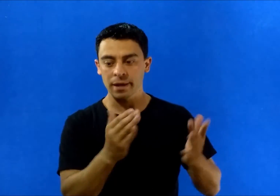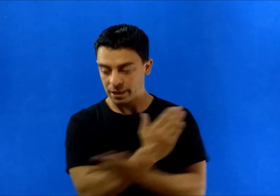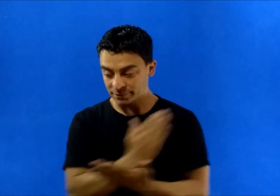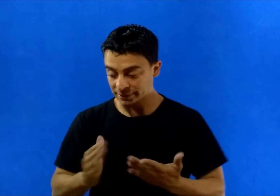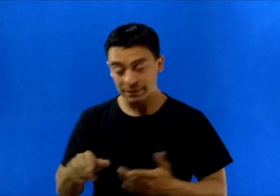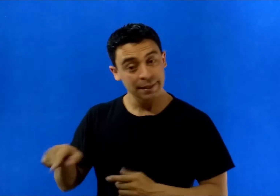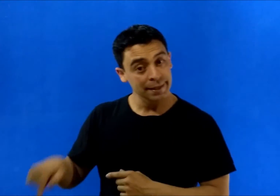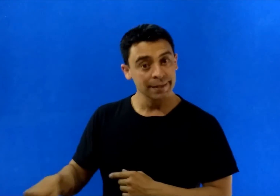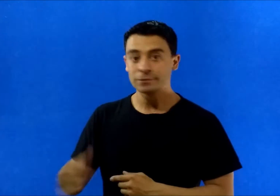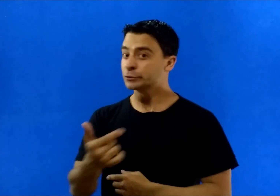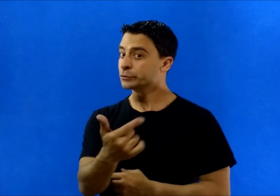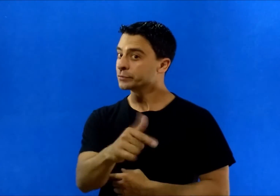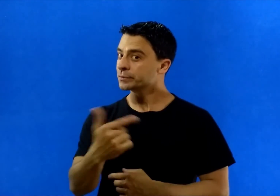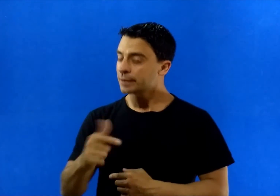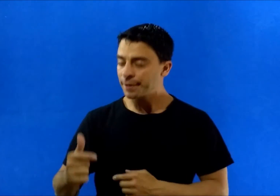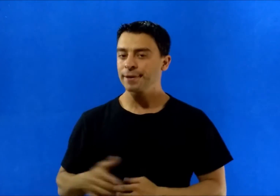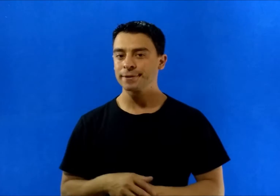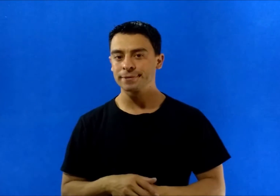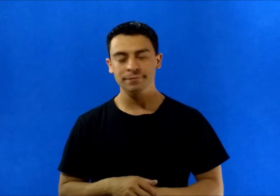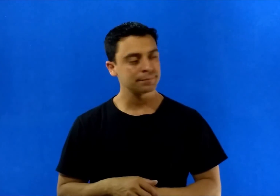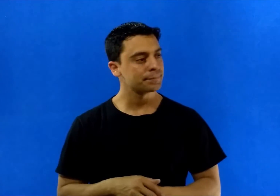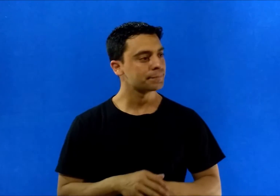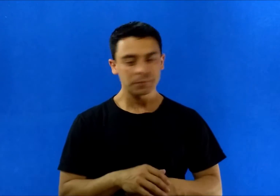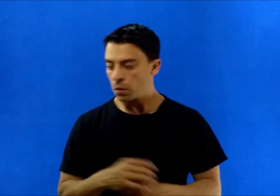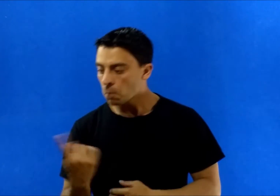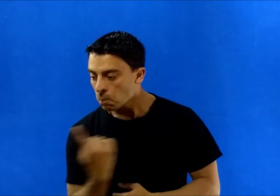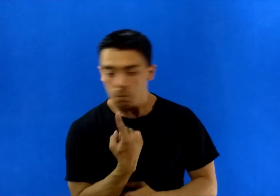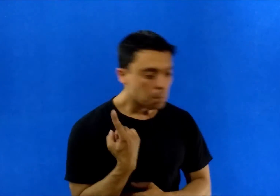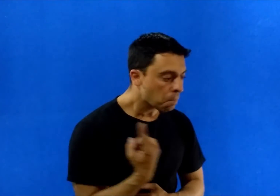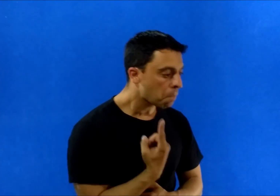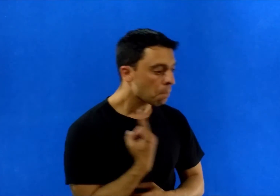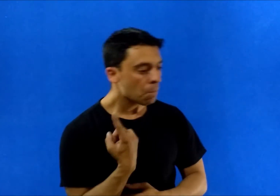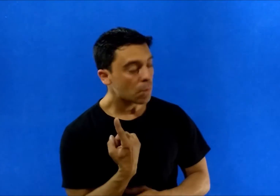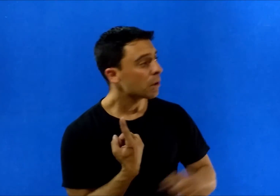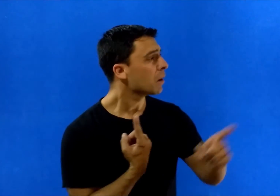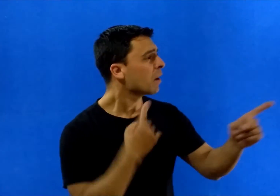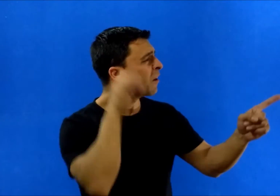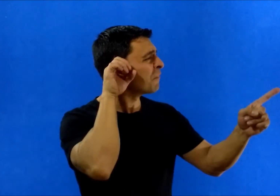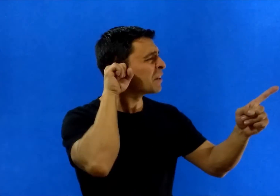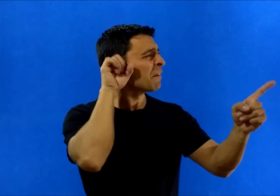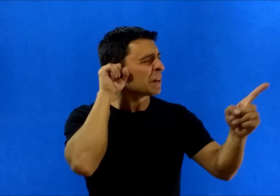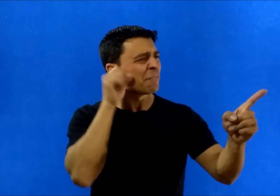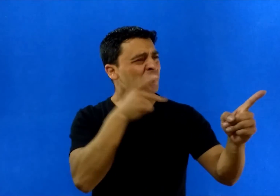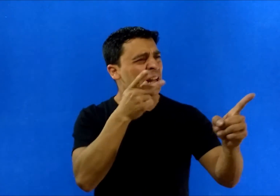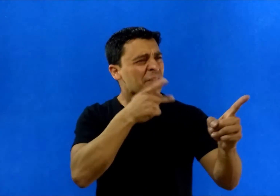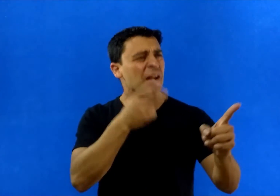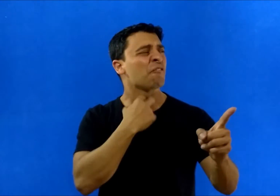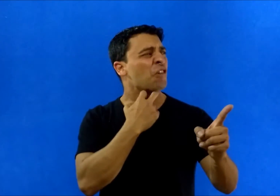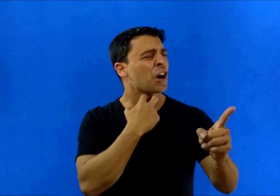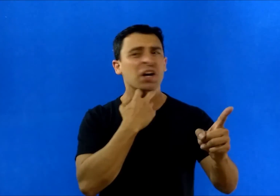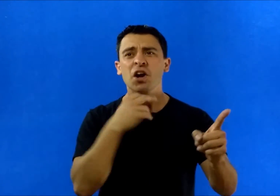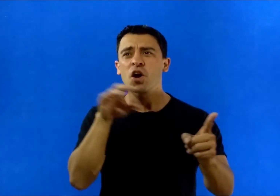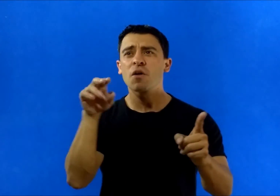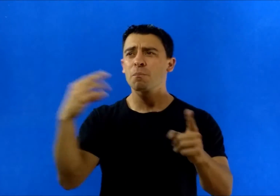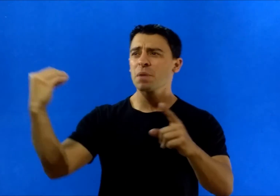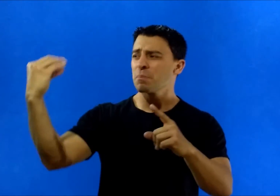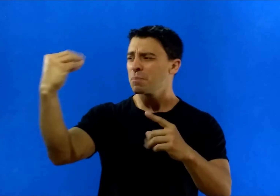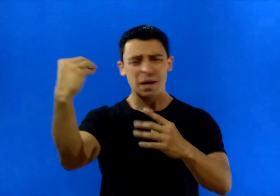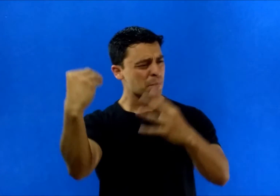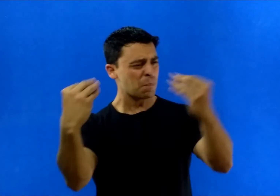com outro surdo, se ele não tem esse contato e ele fica sozinho, ele vai ouvindo apenas os